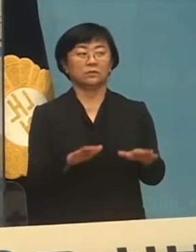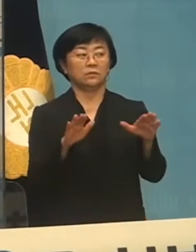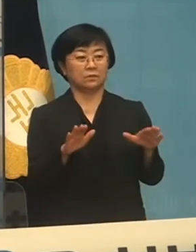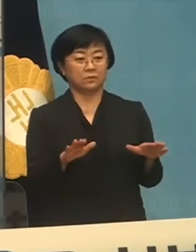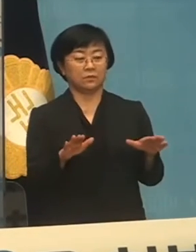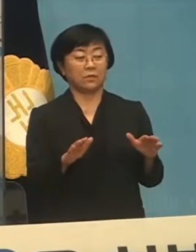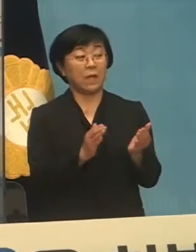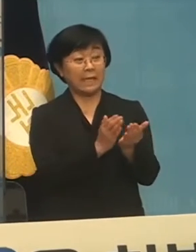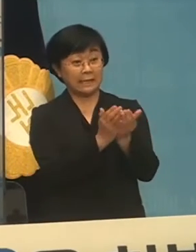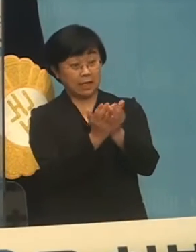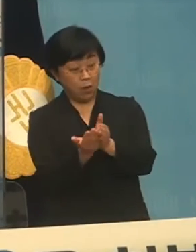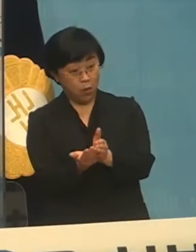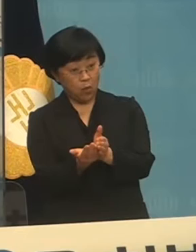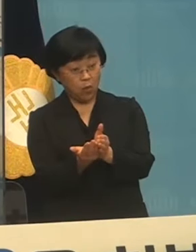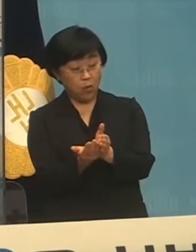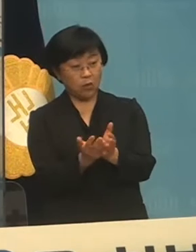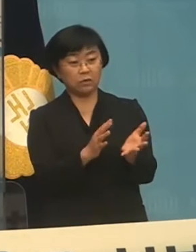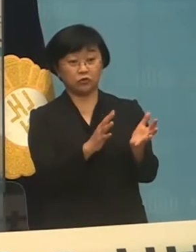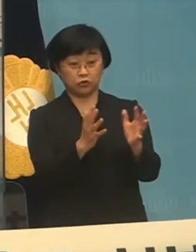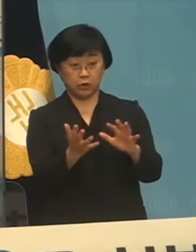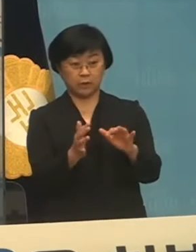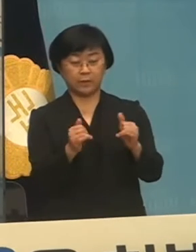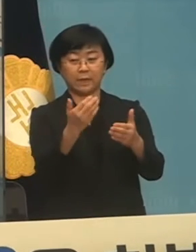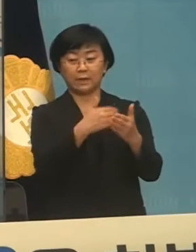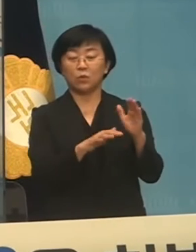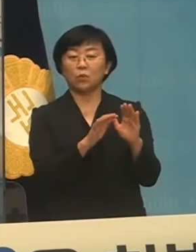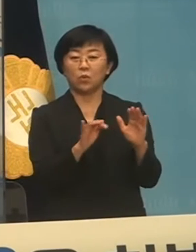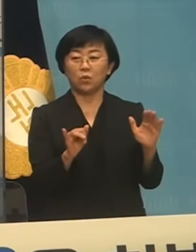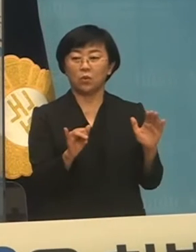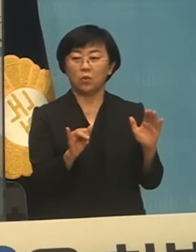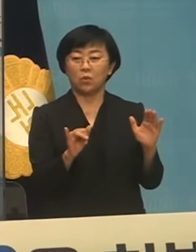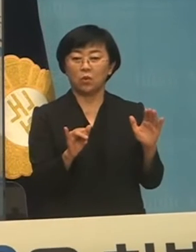오늘 세월호 희생자들 그리고 가족들